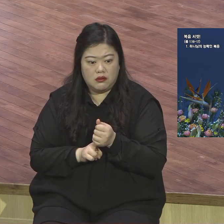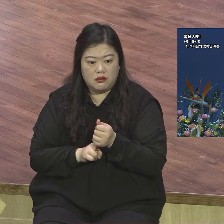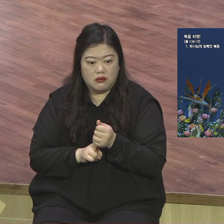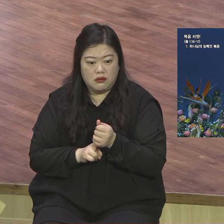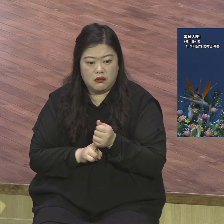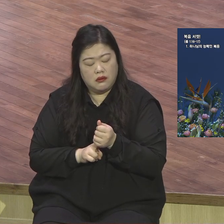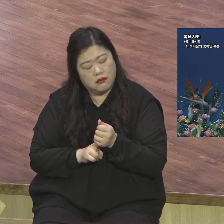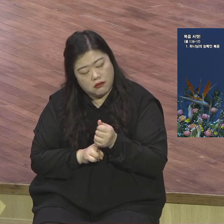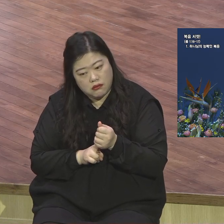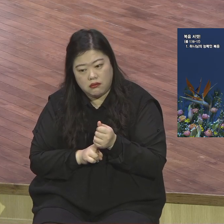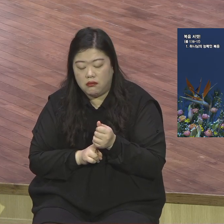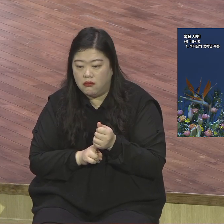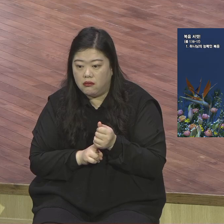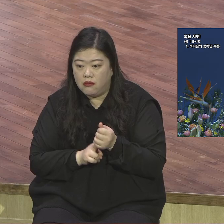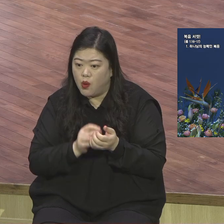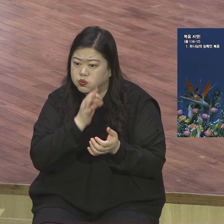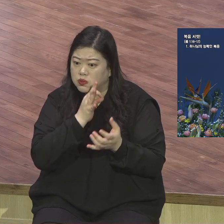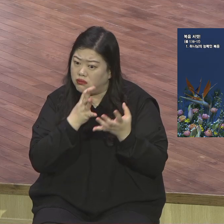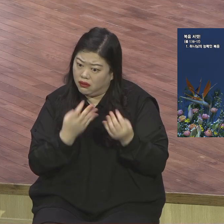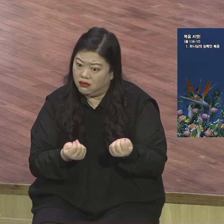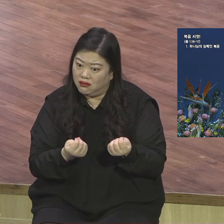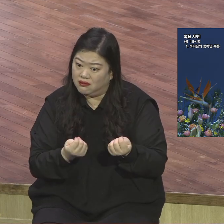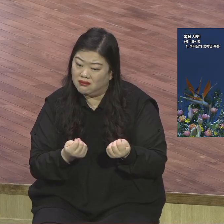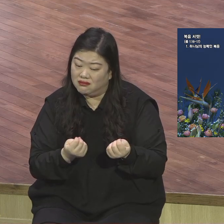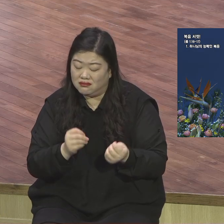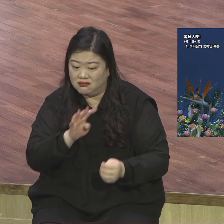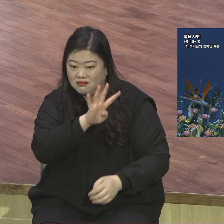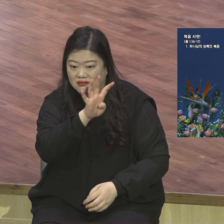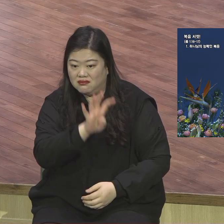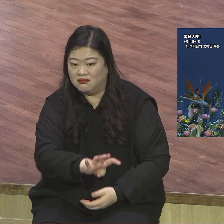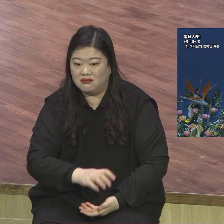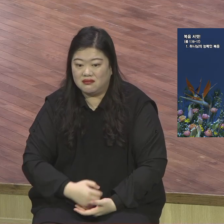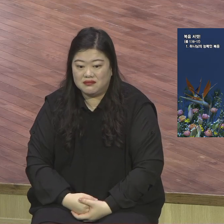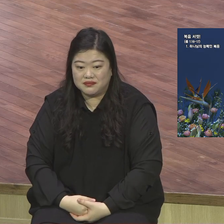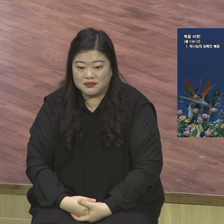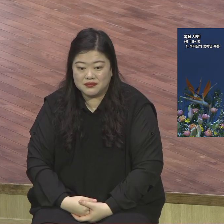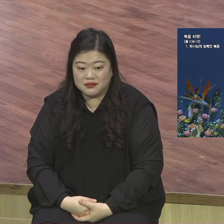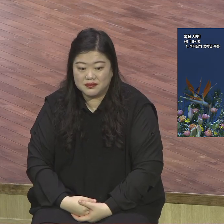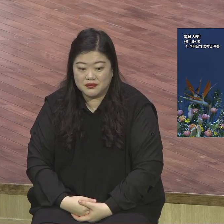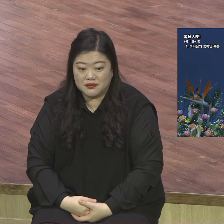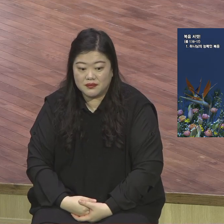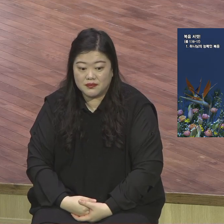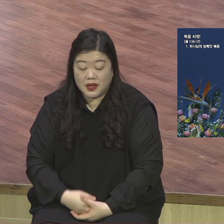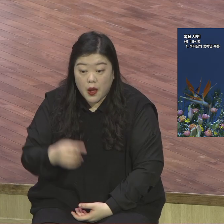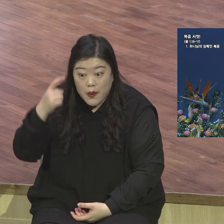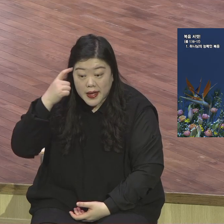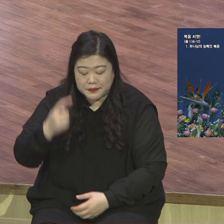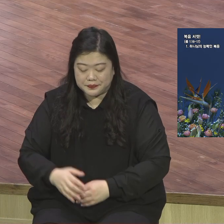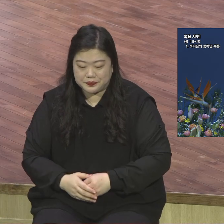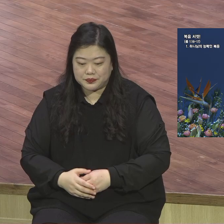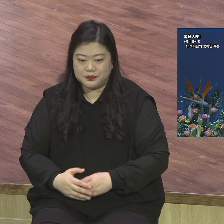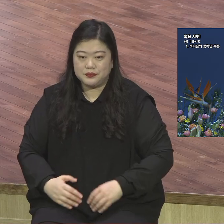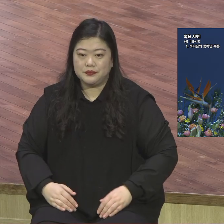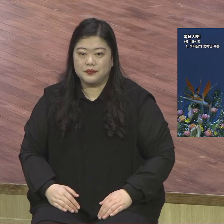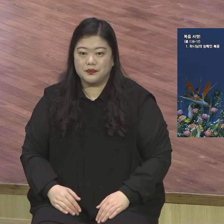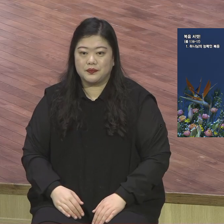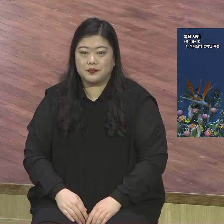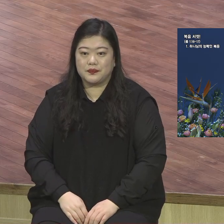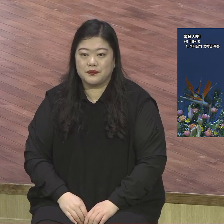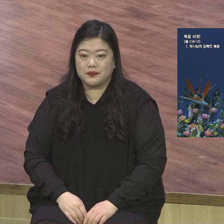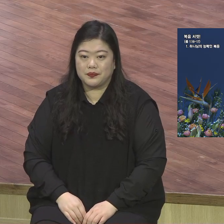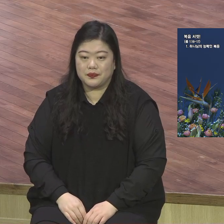그런 상황이었어요. 왜? 그 당시 사람들은 기본